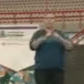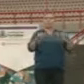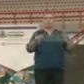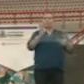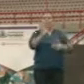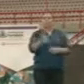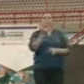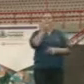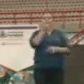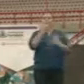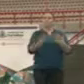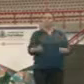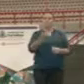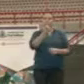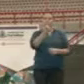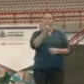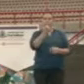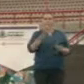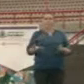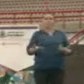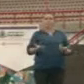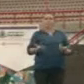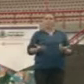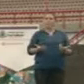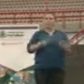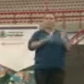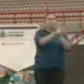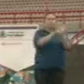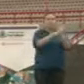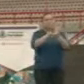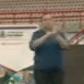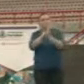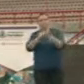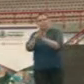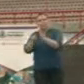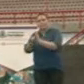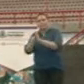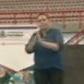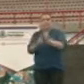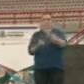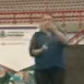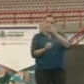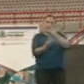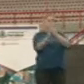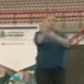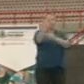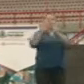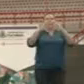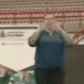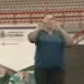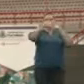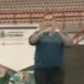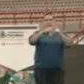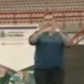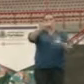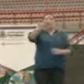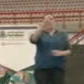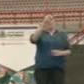estava perdoado, tá? Então esses questionamentos fizeram nascer a reforma protestante. Obviamente a igreja